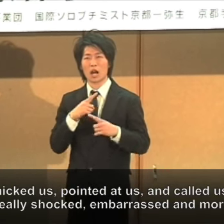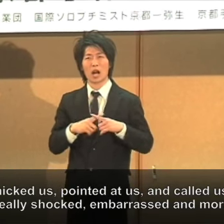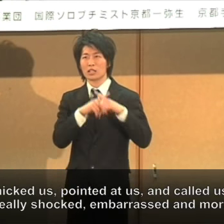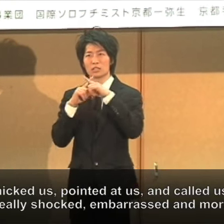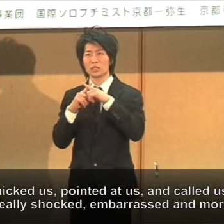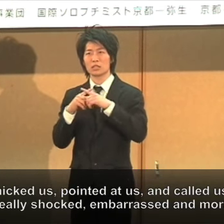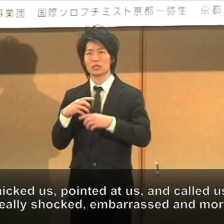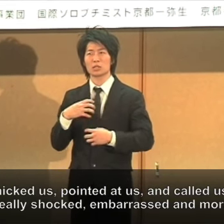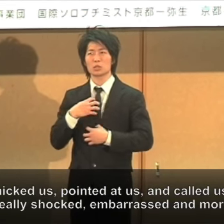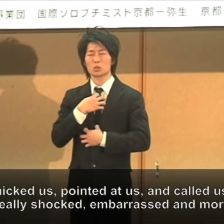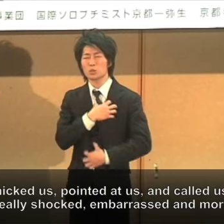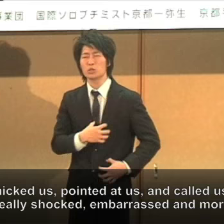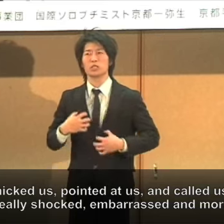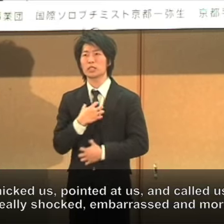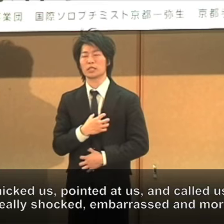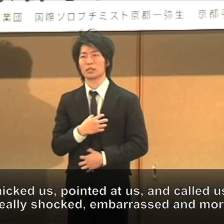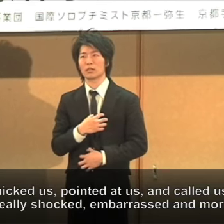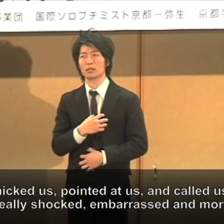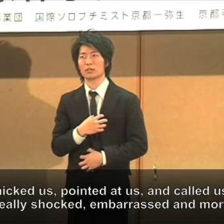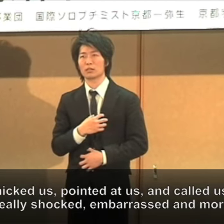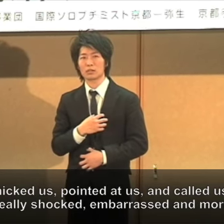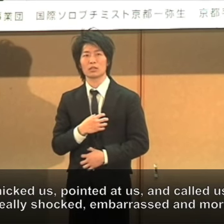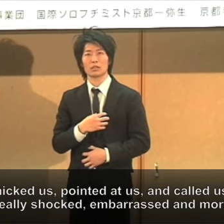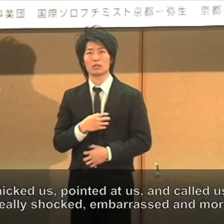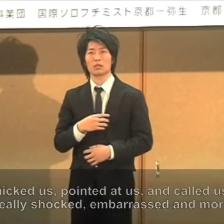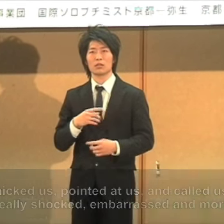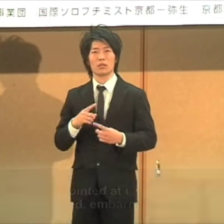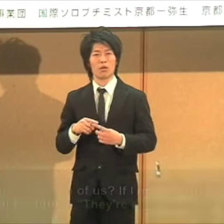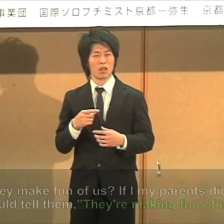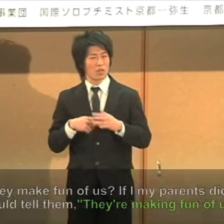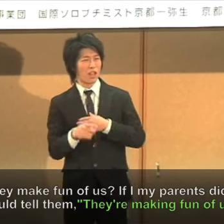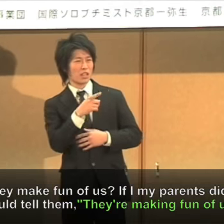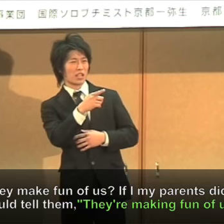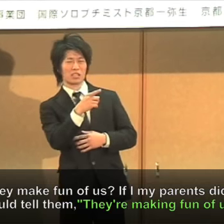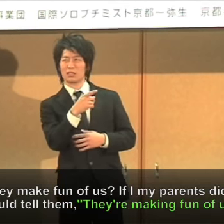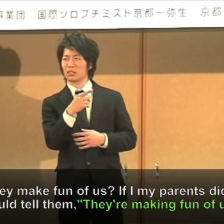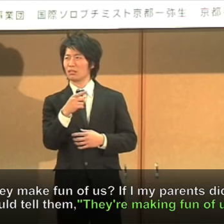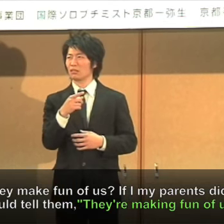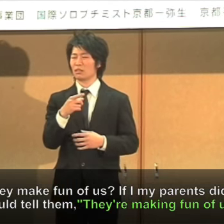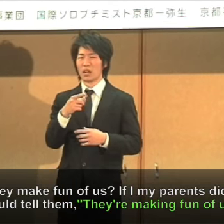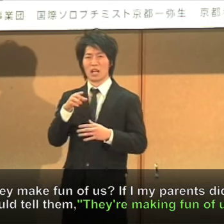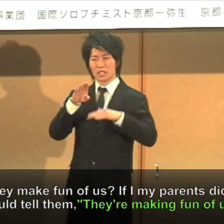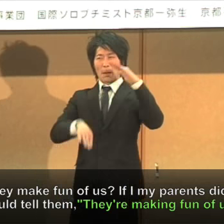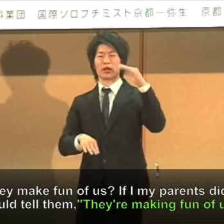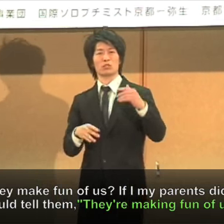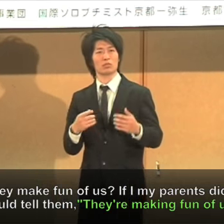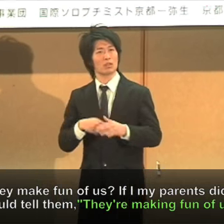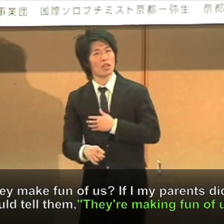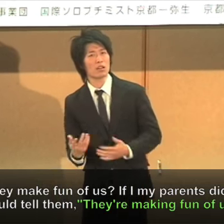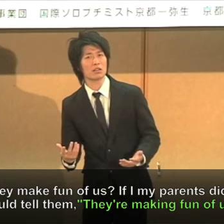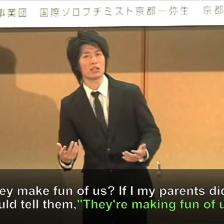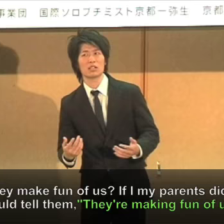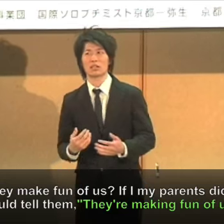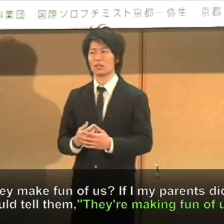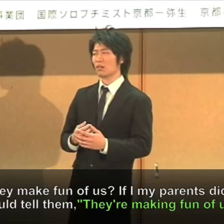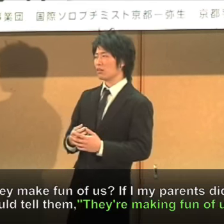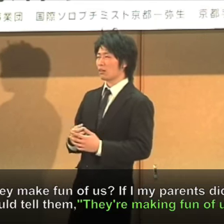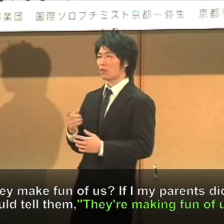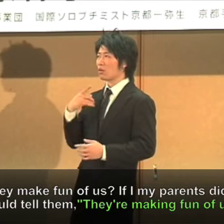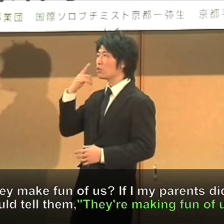に、まあ、恥ずかしかったんです。恥ずかしくて苦しくて、なぜ 差別こんなにみんなが